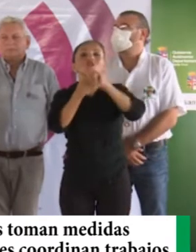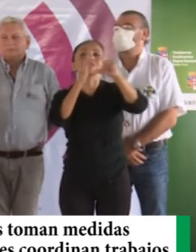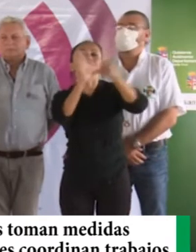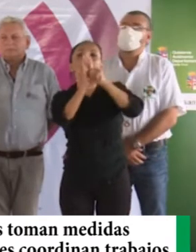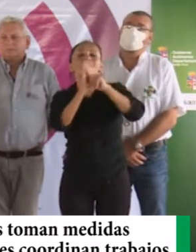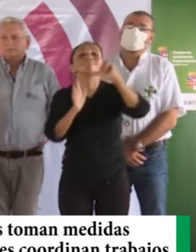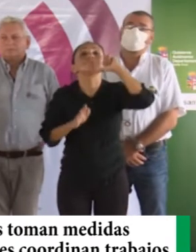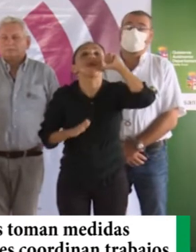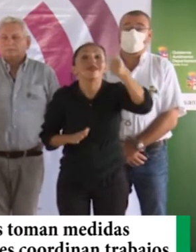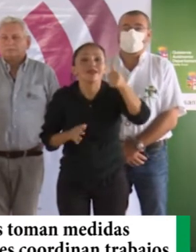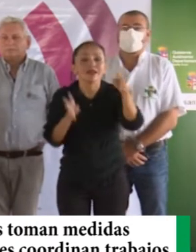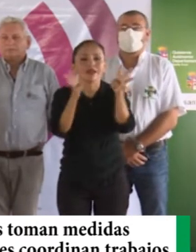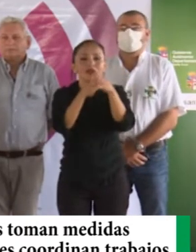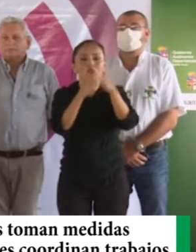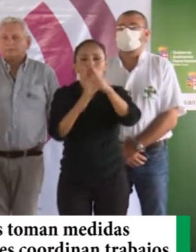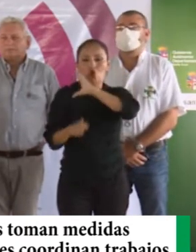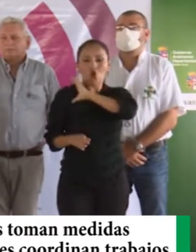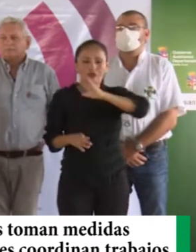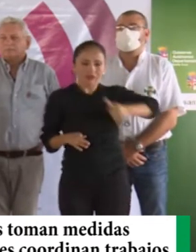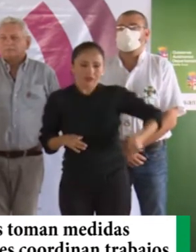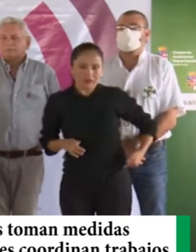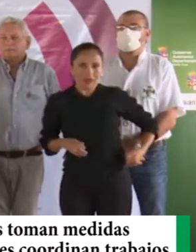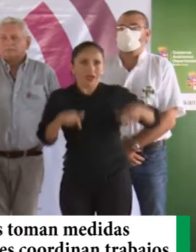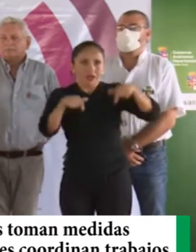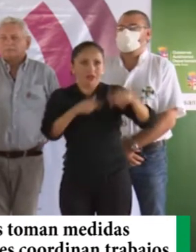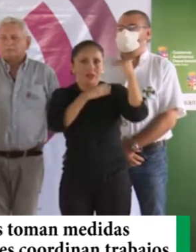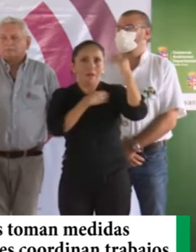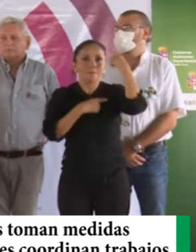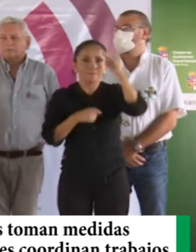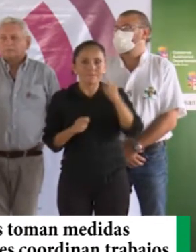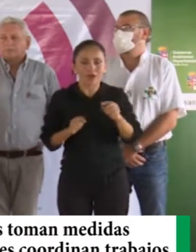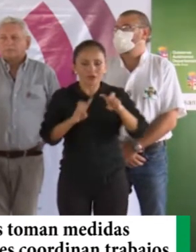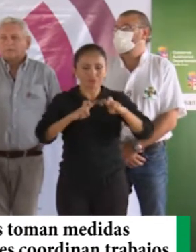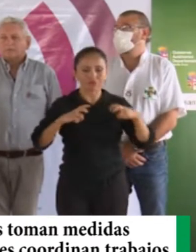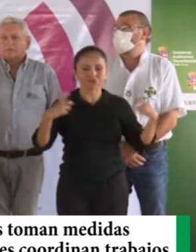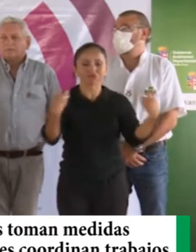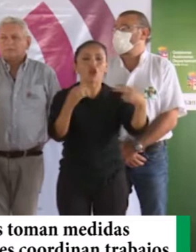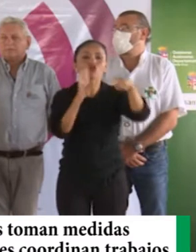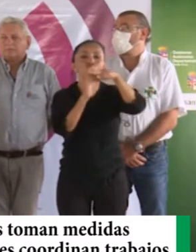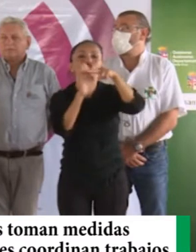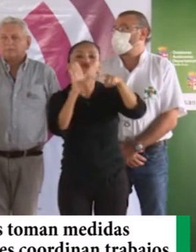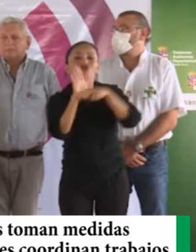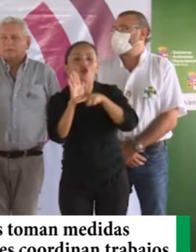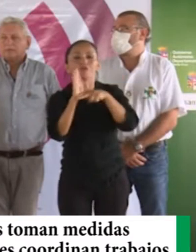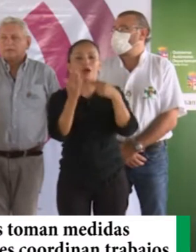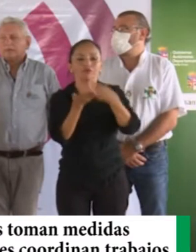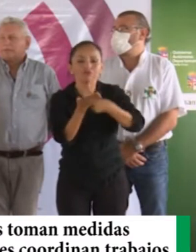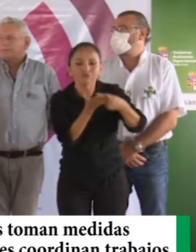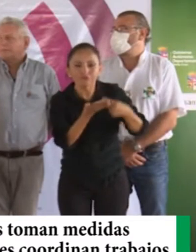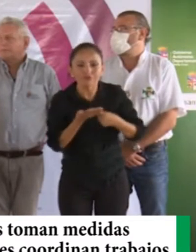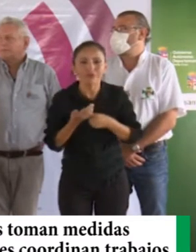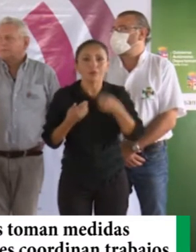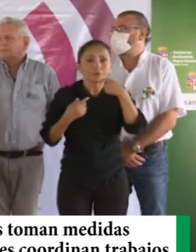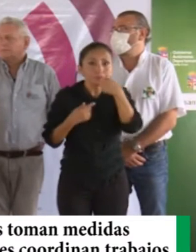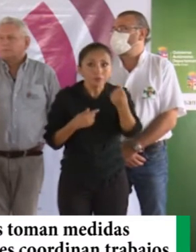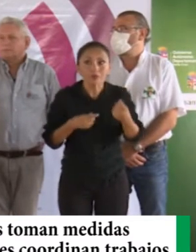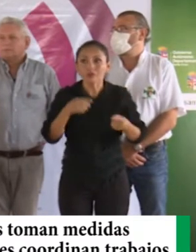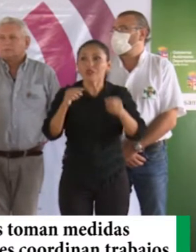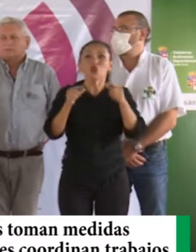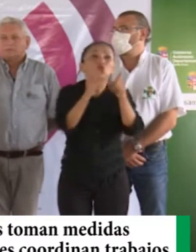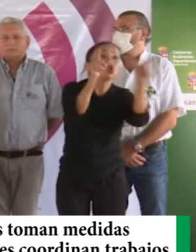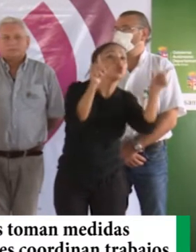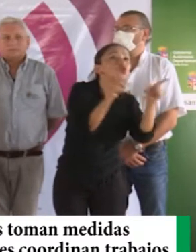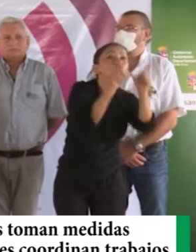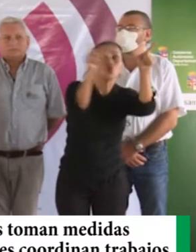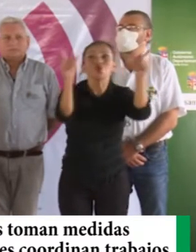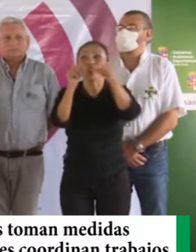Mañana se reúne el Consejo de la Ciudad para sancionar una norma. Vamos a indicar a aquellas zonas que